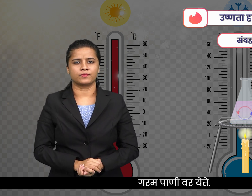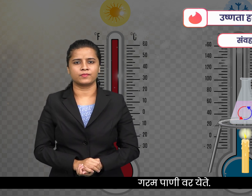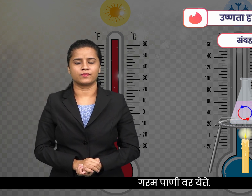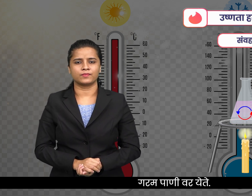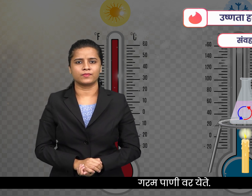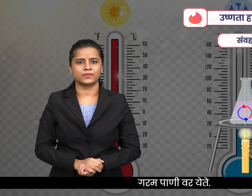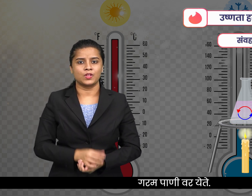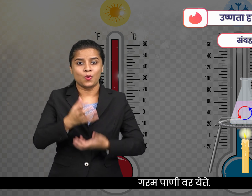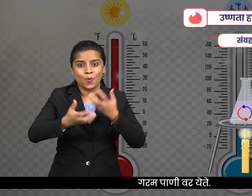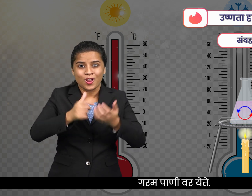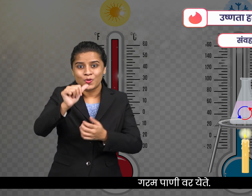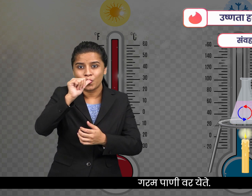गरम पाणी वर येतं.